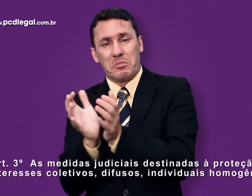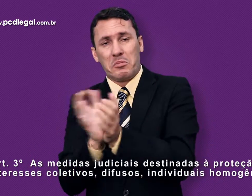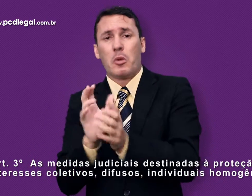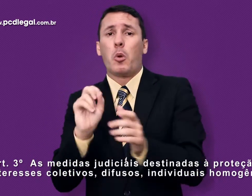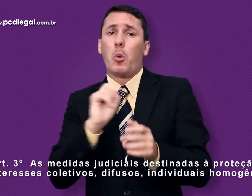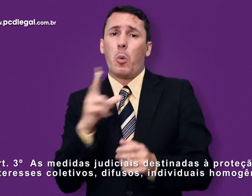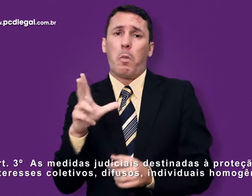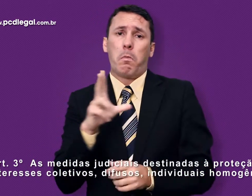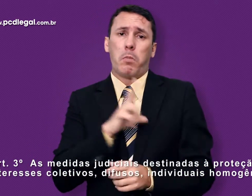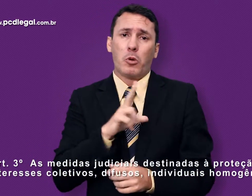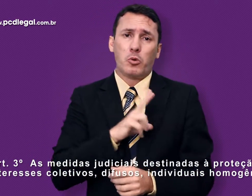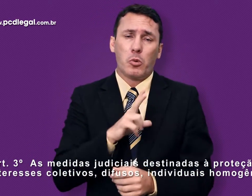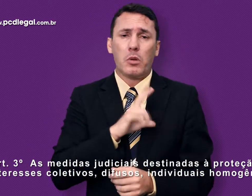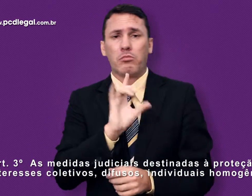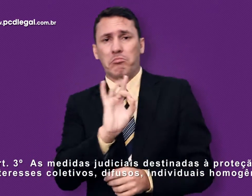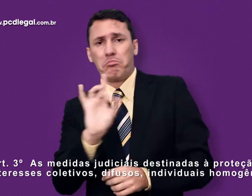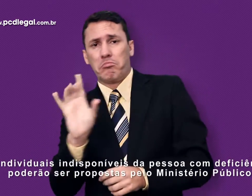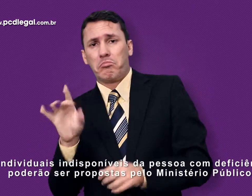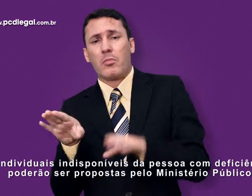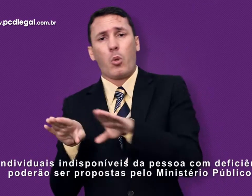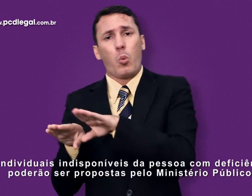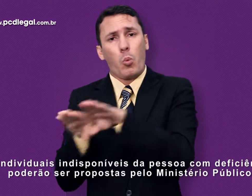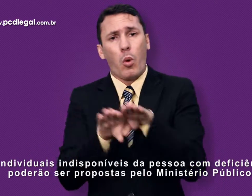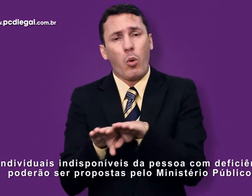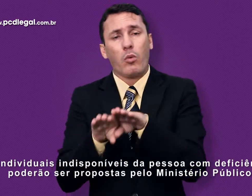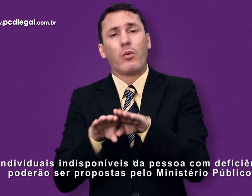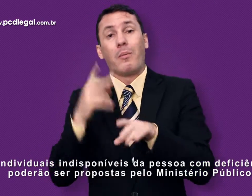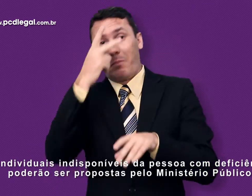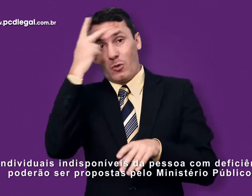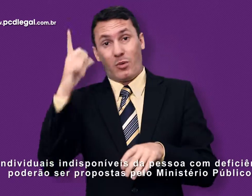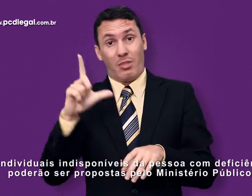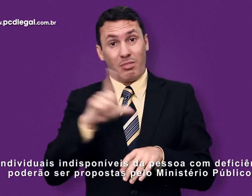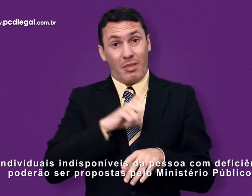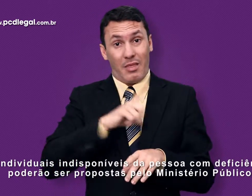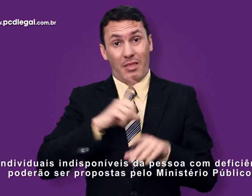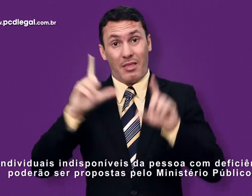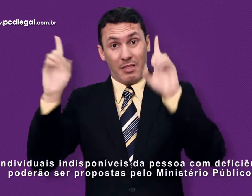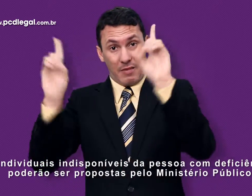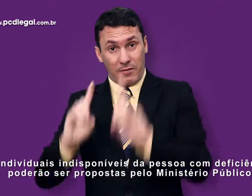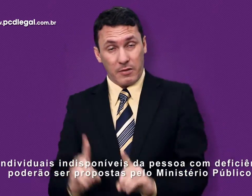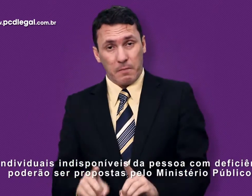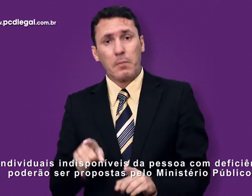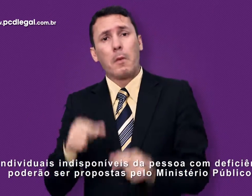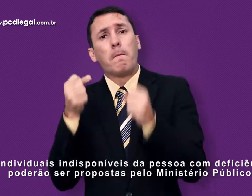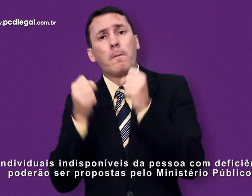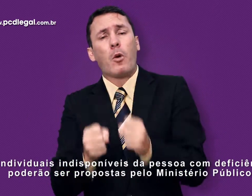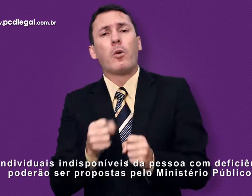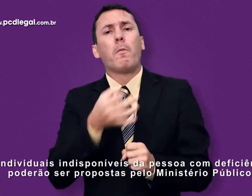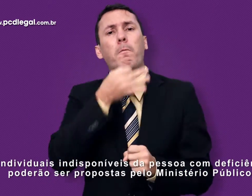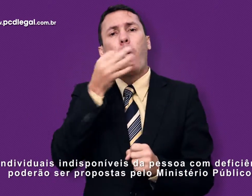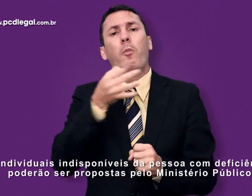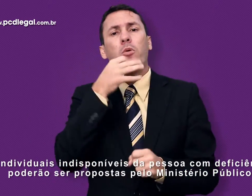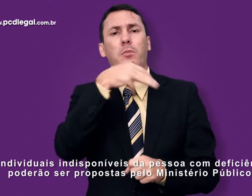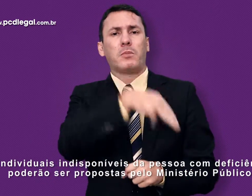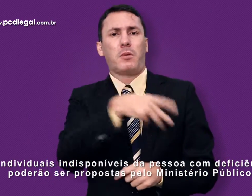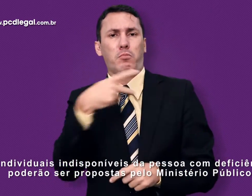difusos, individuais homogêneos e individuais indisponíveis da pessoa com deficiência poderão ser propostas pelo